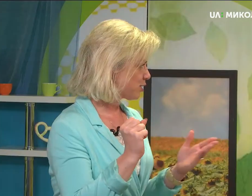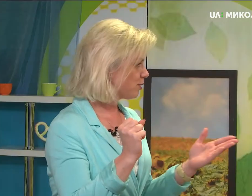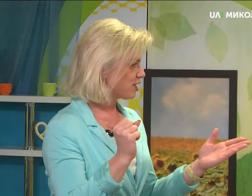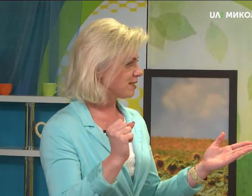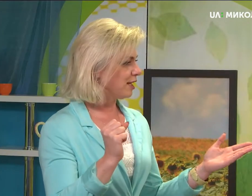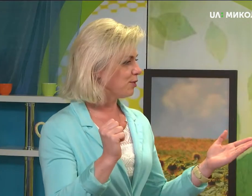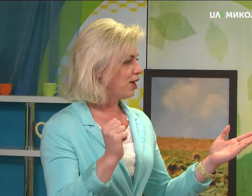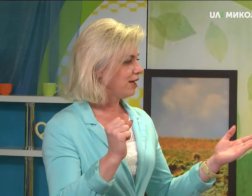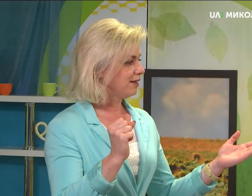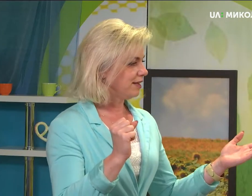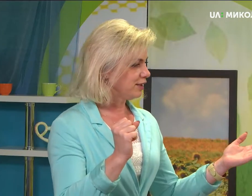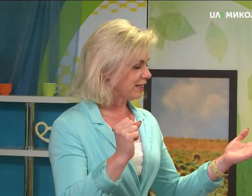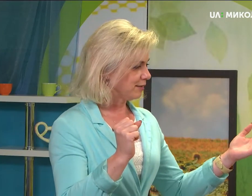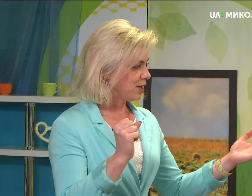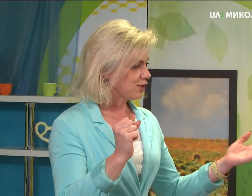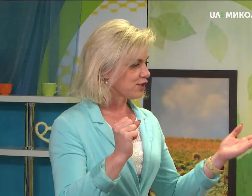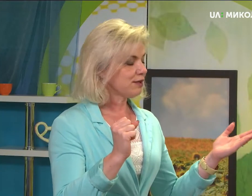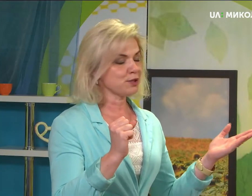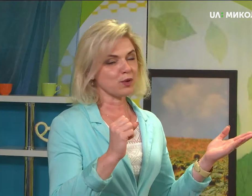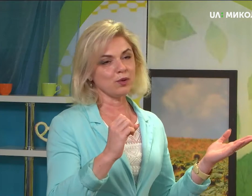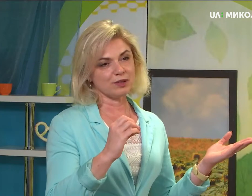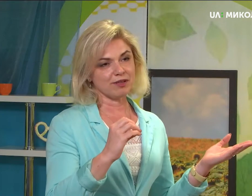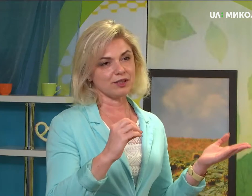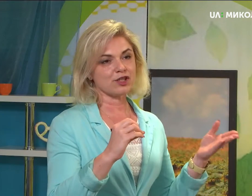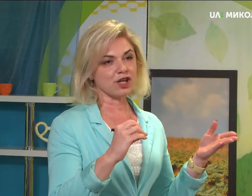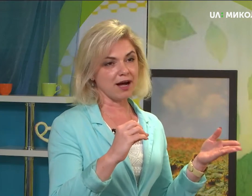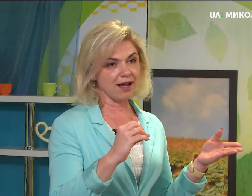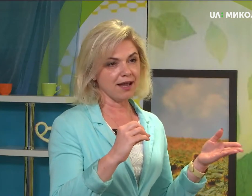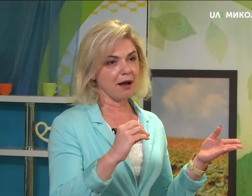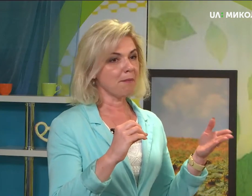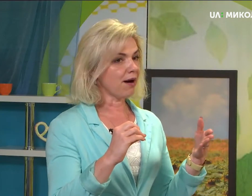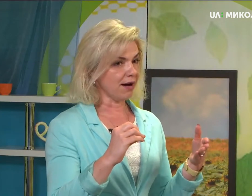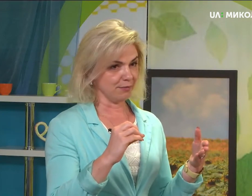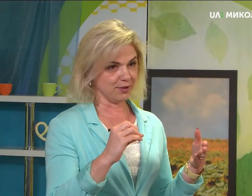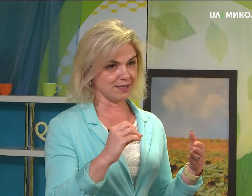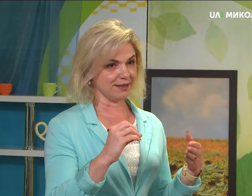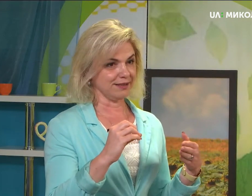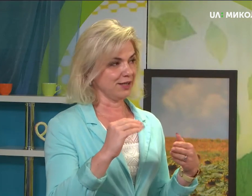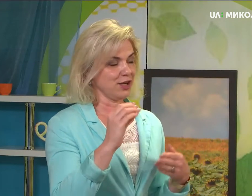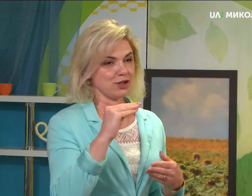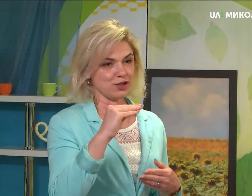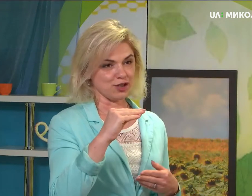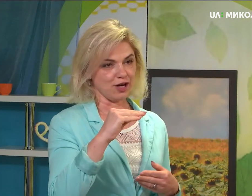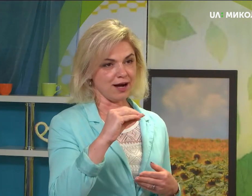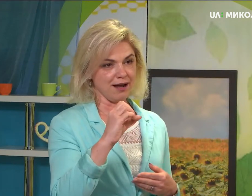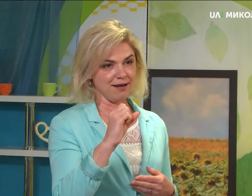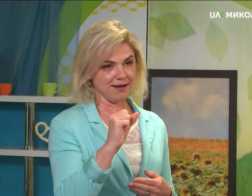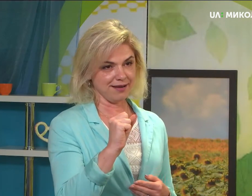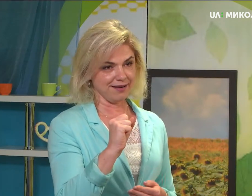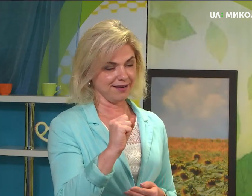ми вже знаємо літери там Ж, спробуємо, давайте, Жа, Ба показати. Так. Жа, так.